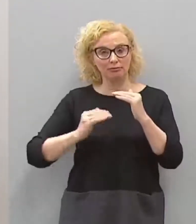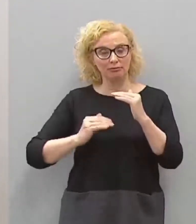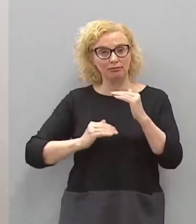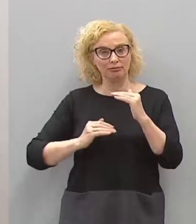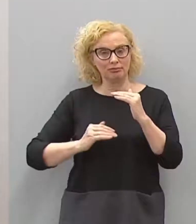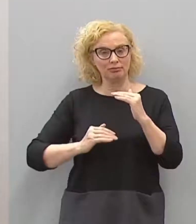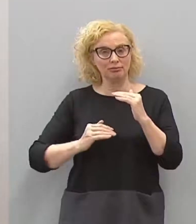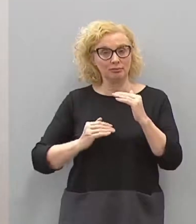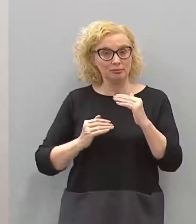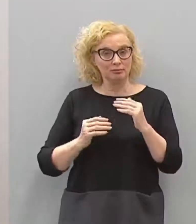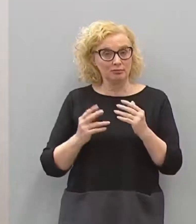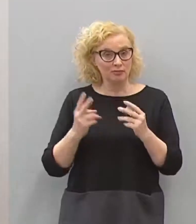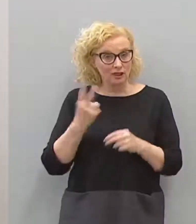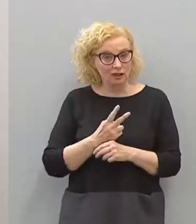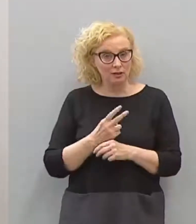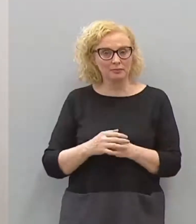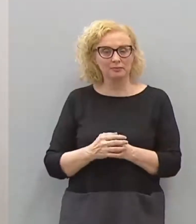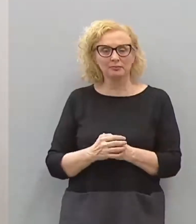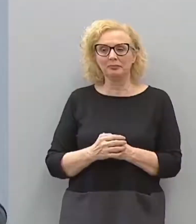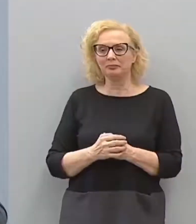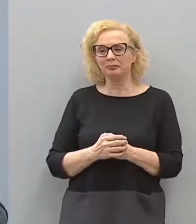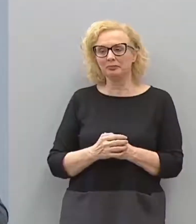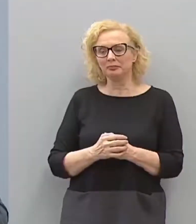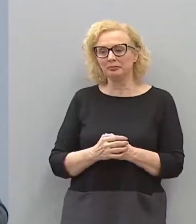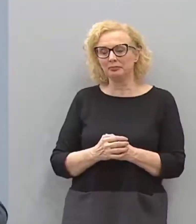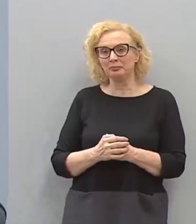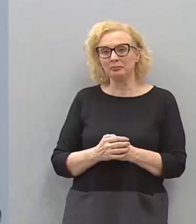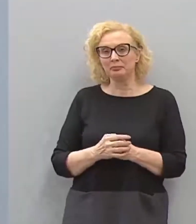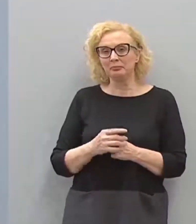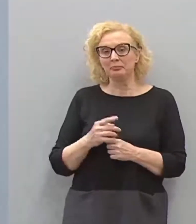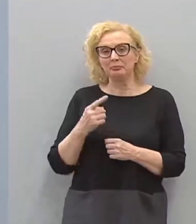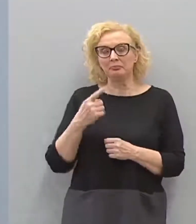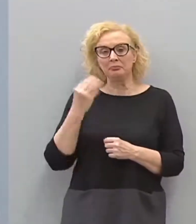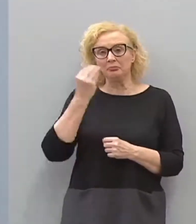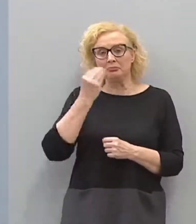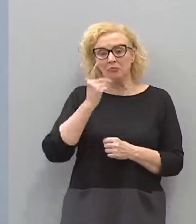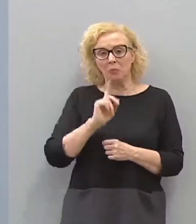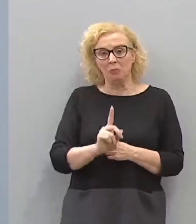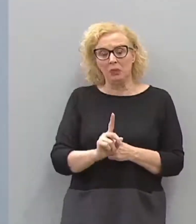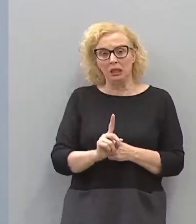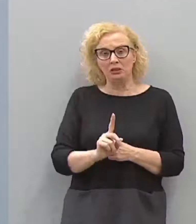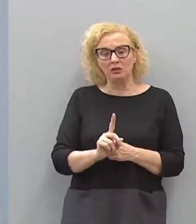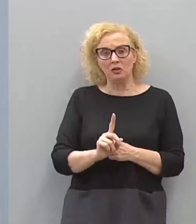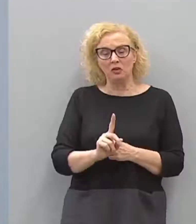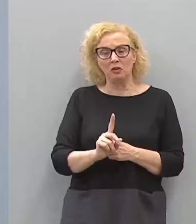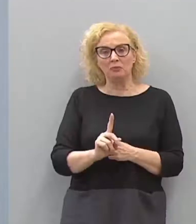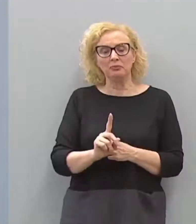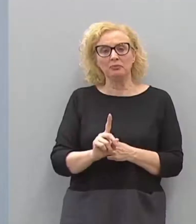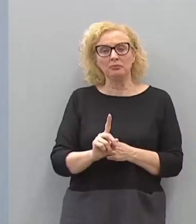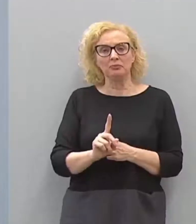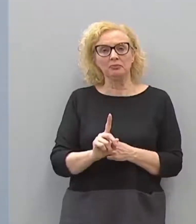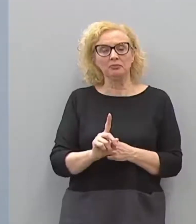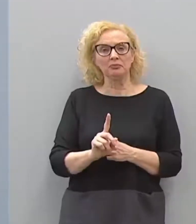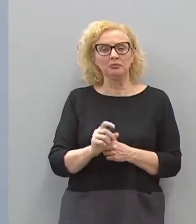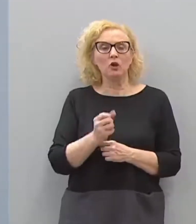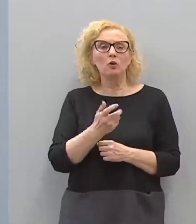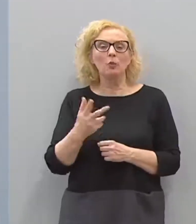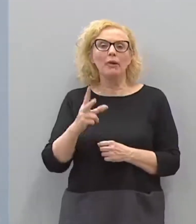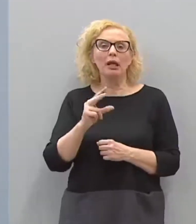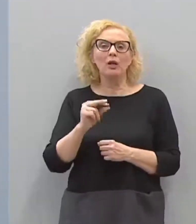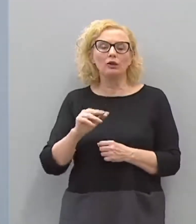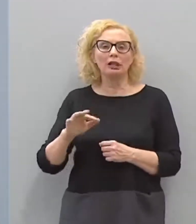concreto presidente ma non credo che che i numeri del trentino